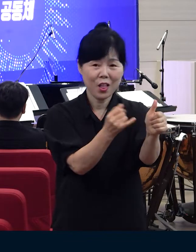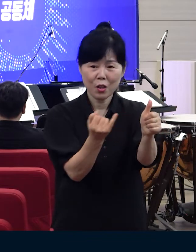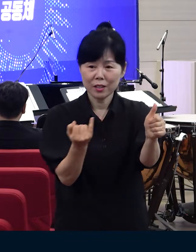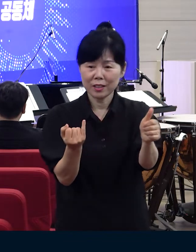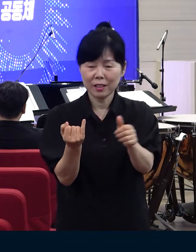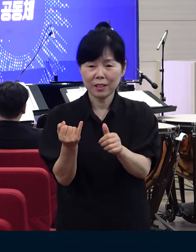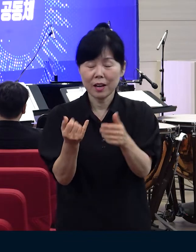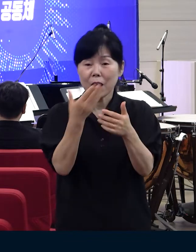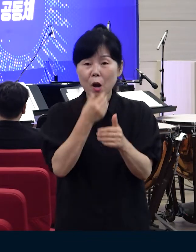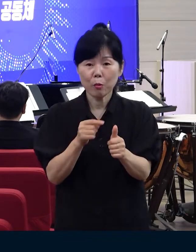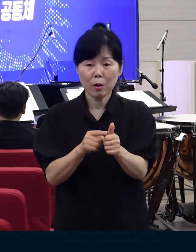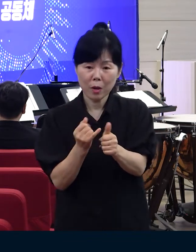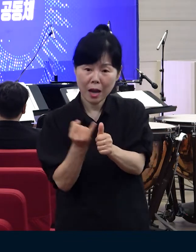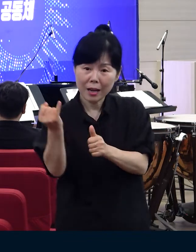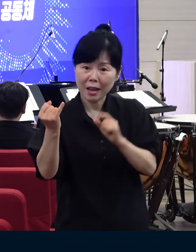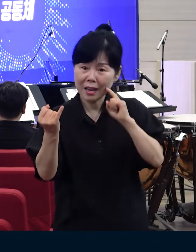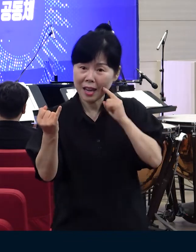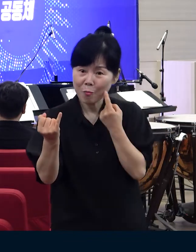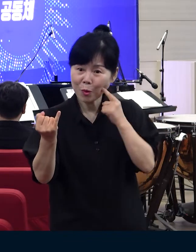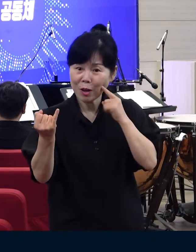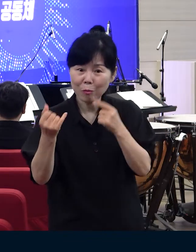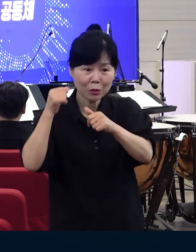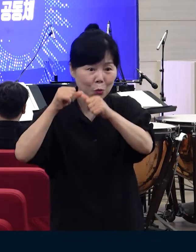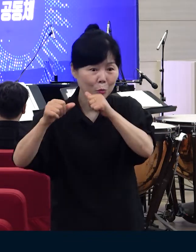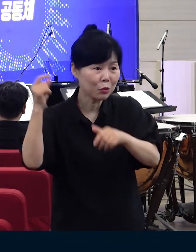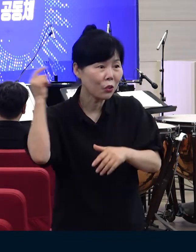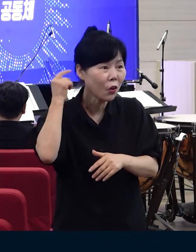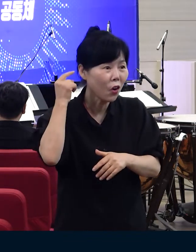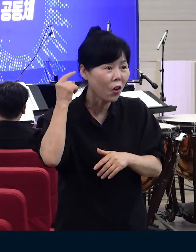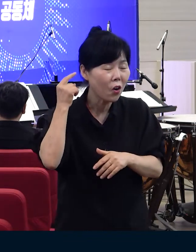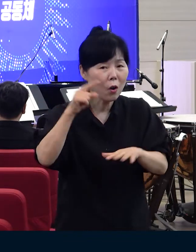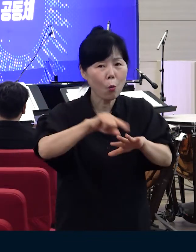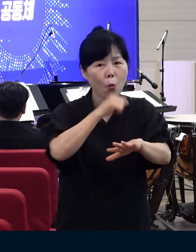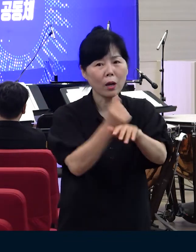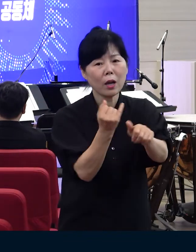어떤 미모에 대한 이야기를 듣고는요, 그녀를 자기 아내로 취한 겁니다.